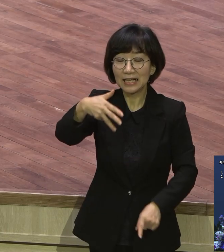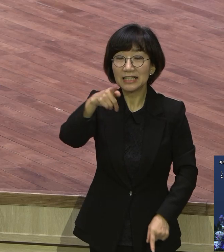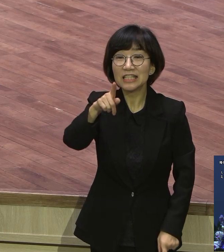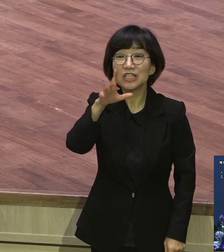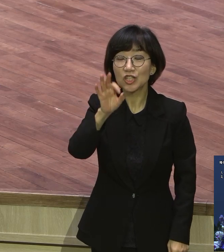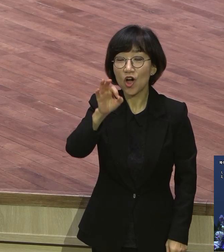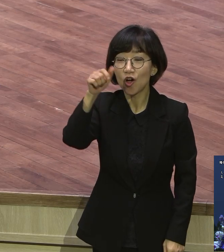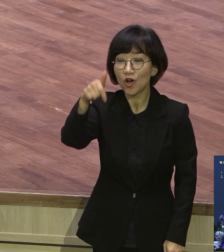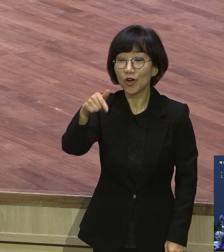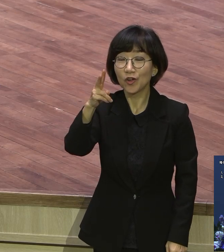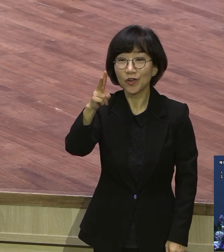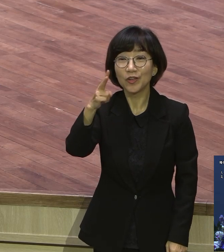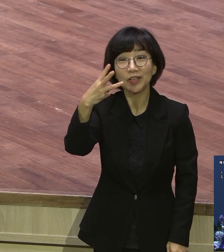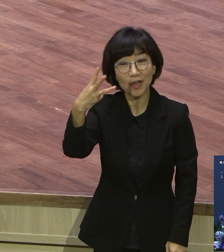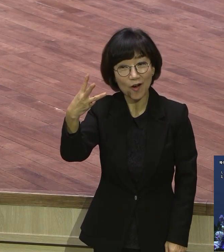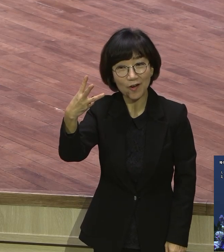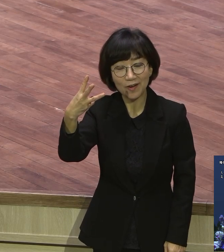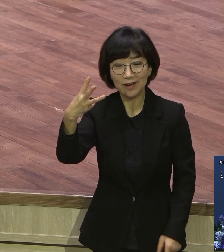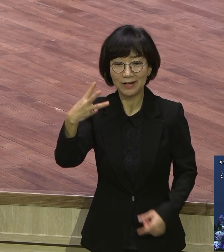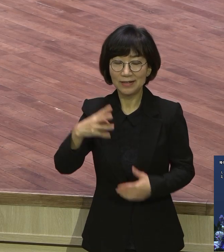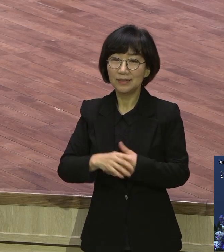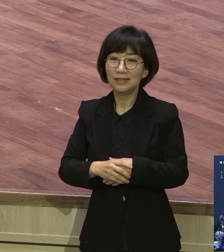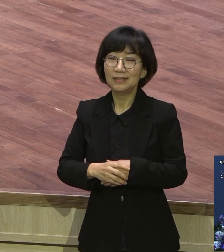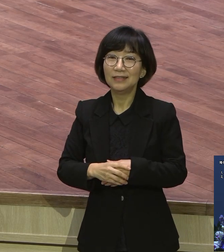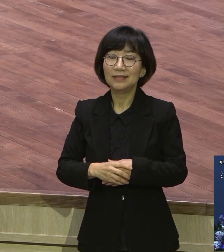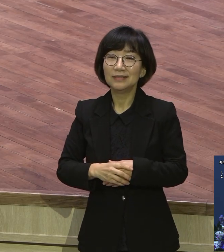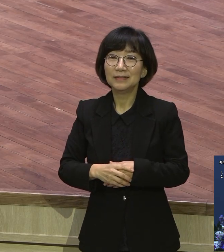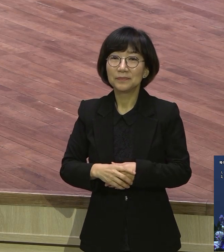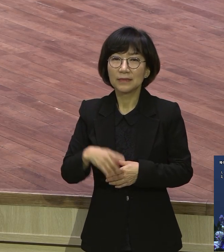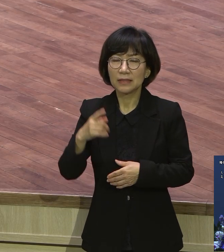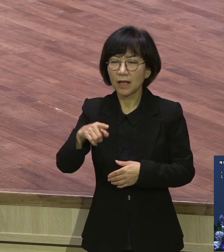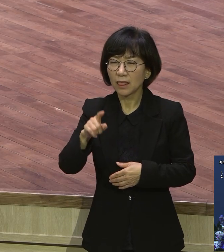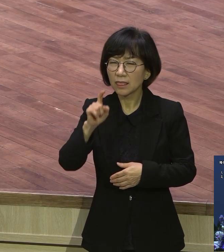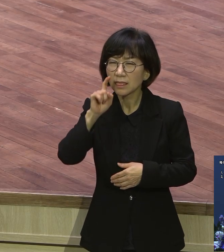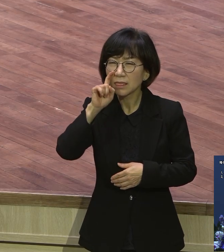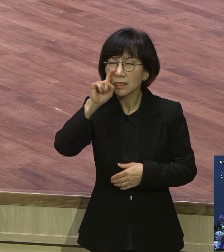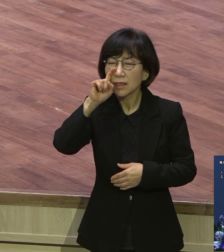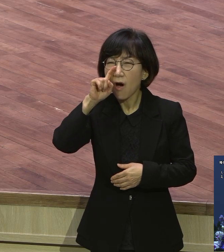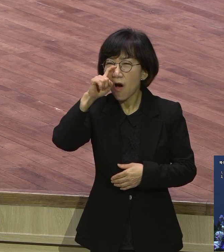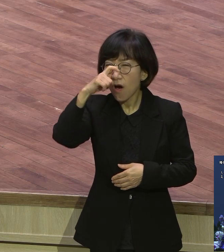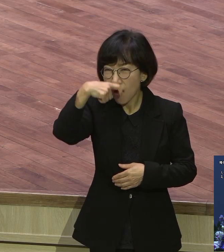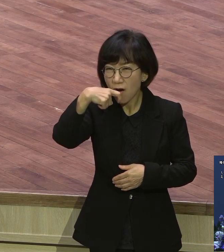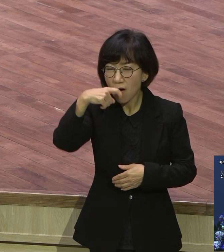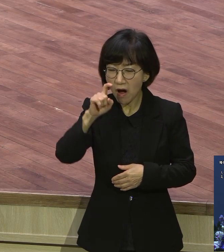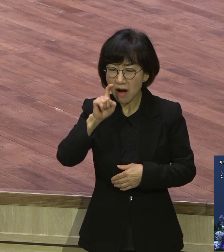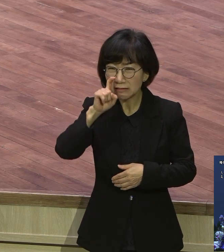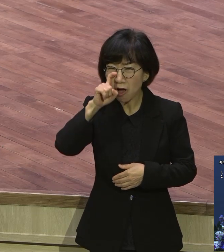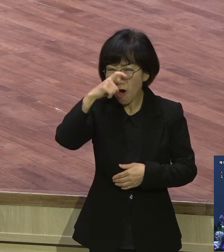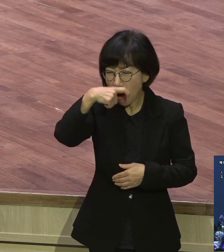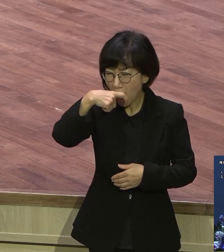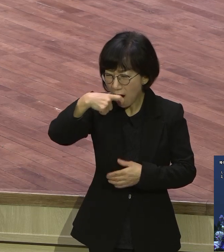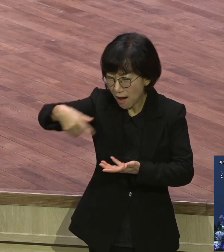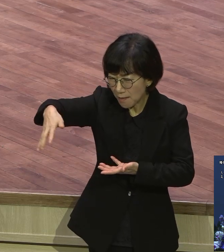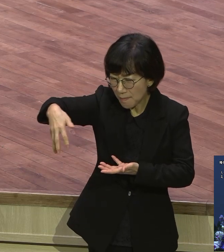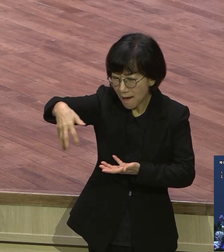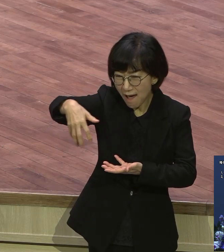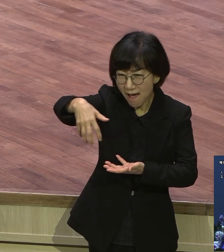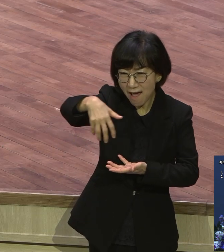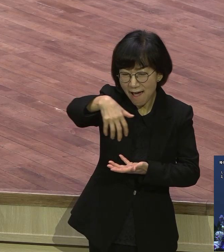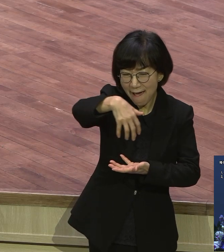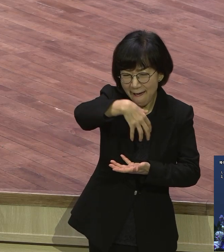헬라만은 카타로스란 카타로스 이 말은 더러워진 것을 불로 태워